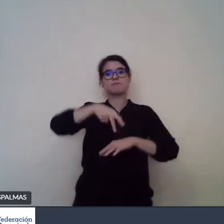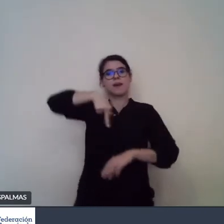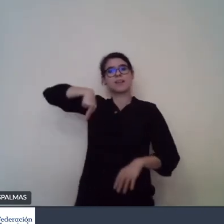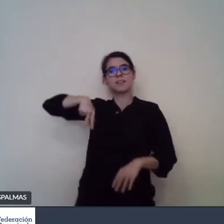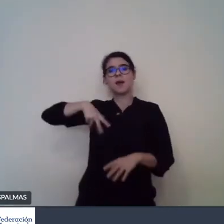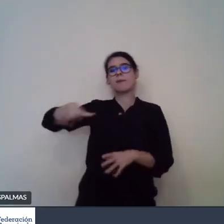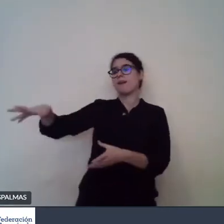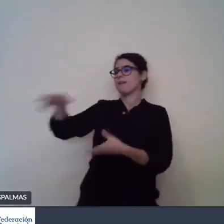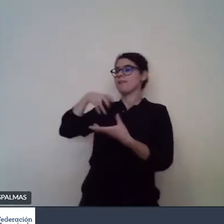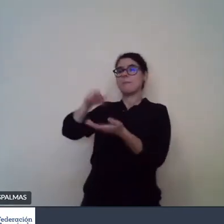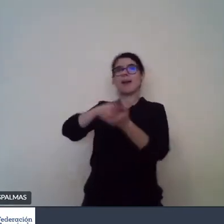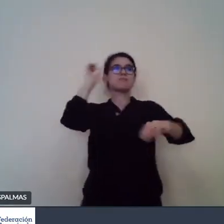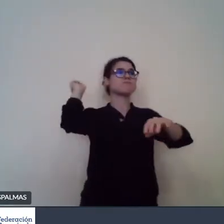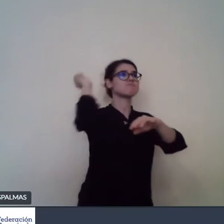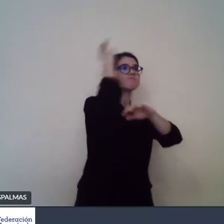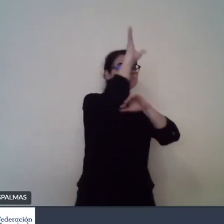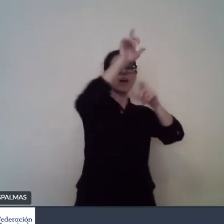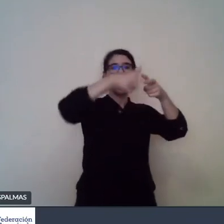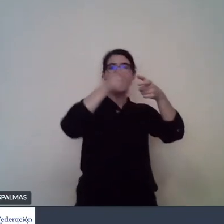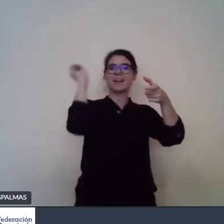canasta.